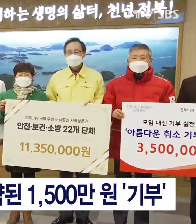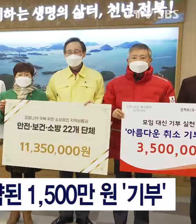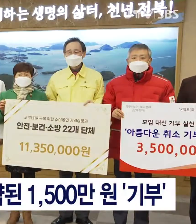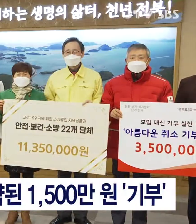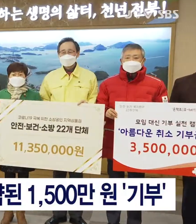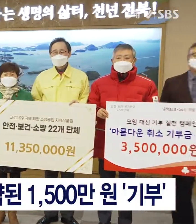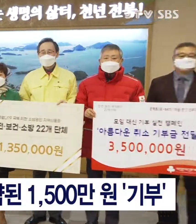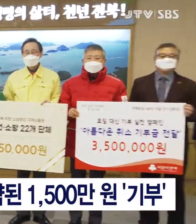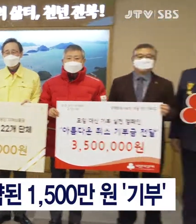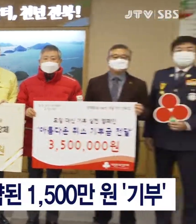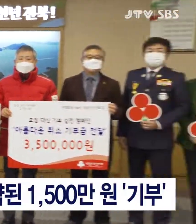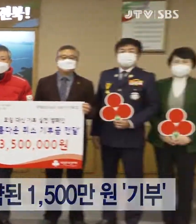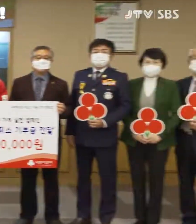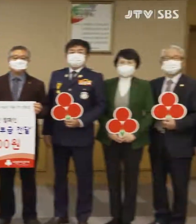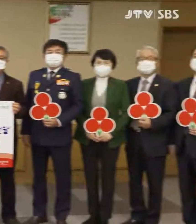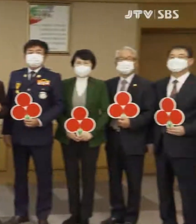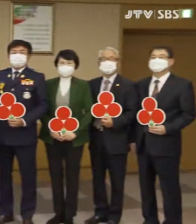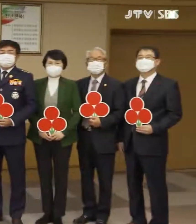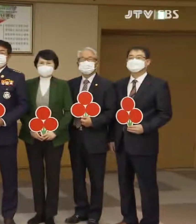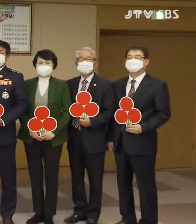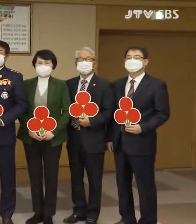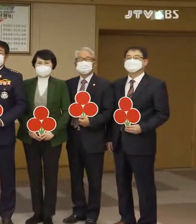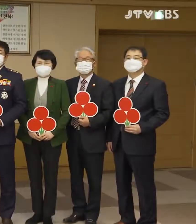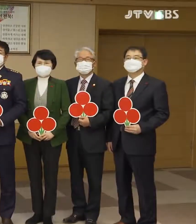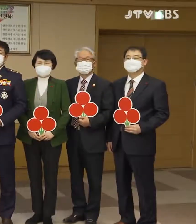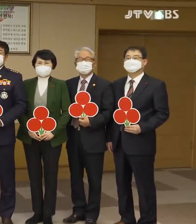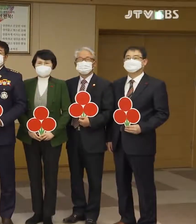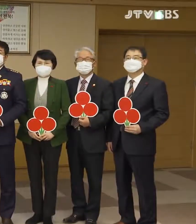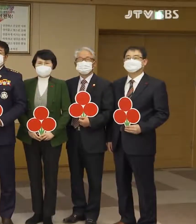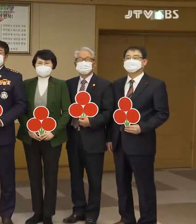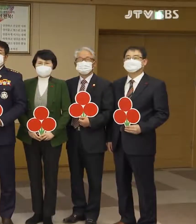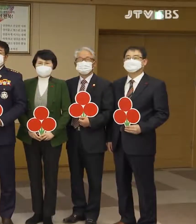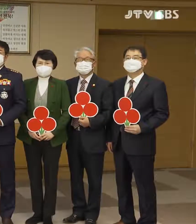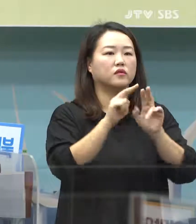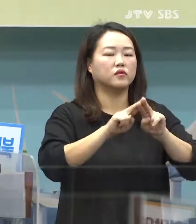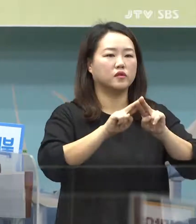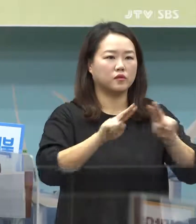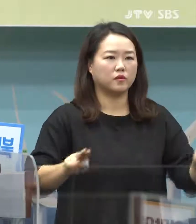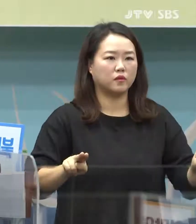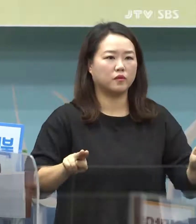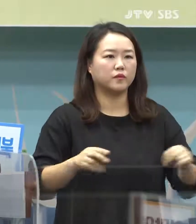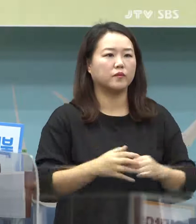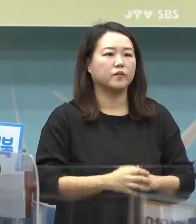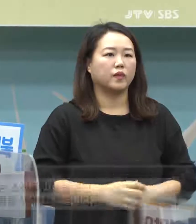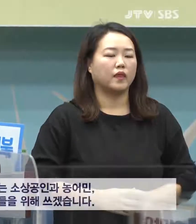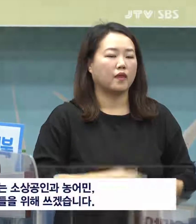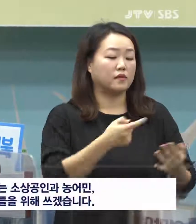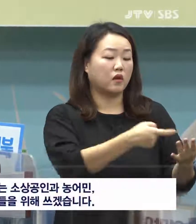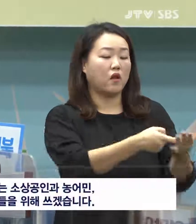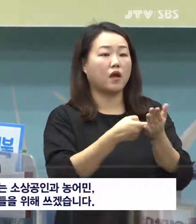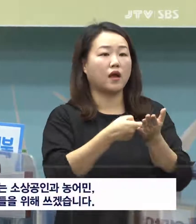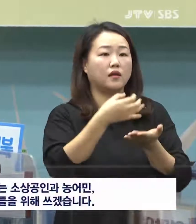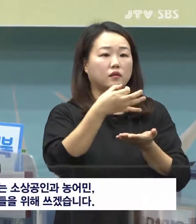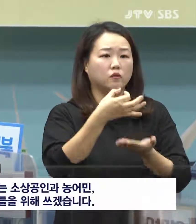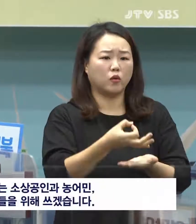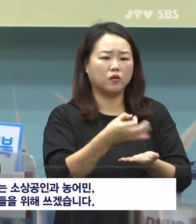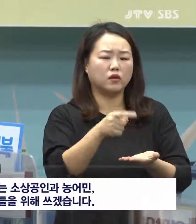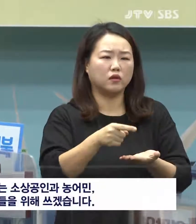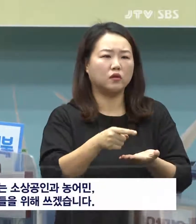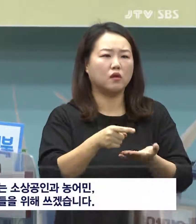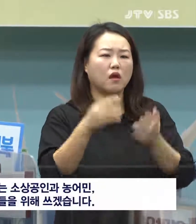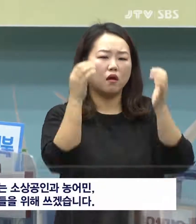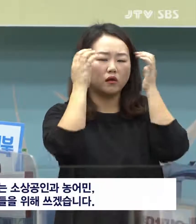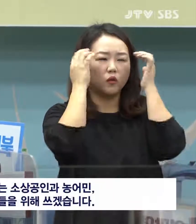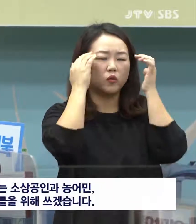불우이웃을 돕는 데 써달라며 사회복지 공동모금회에 전달했습니다. 전략한 비용은 매출 감소로